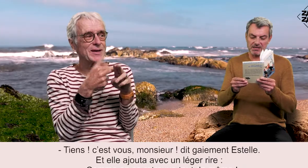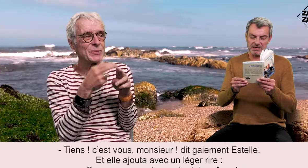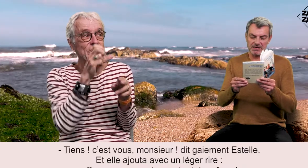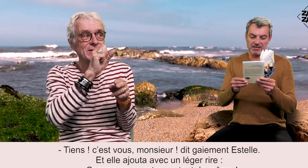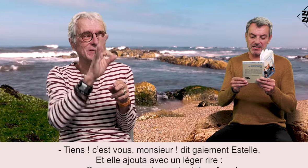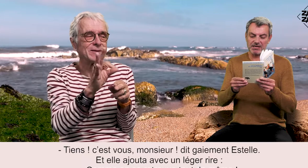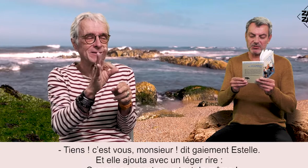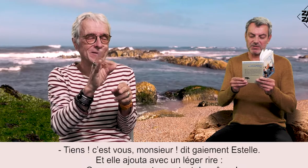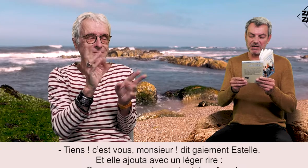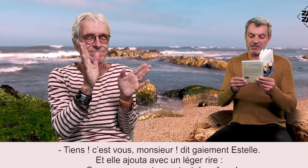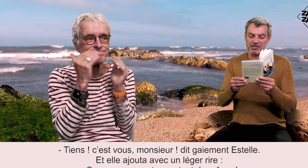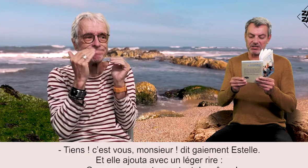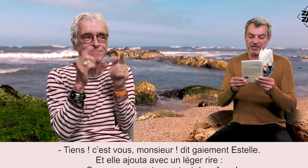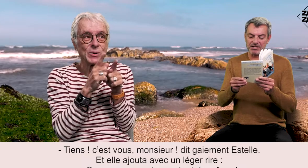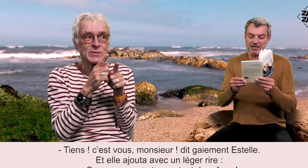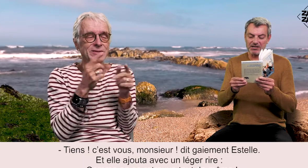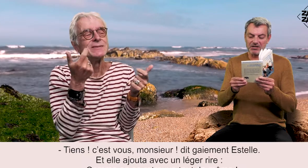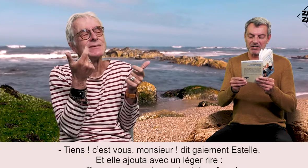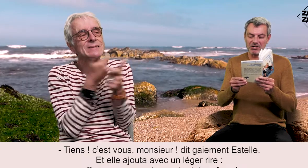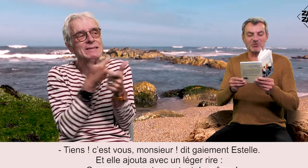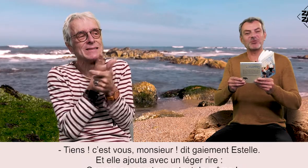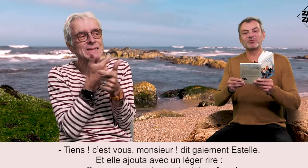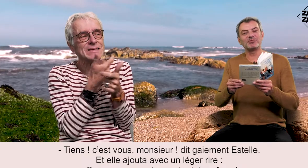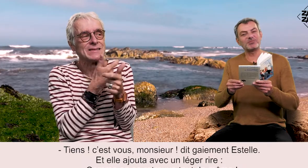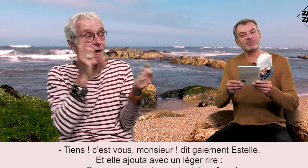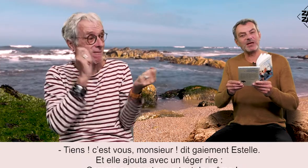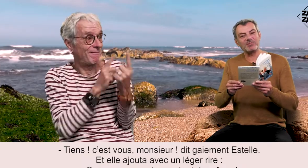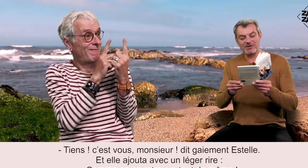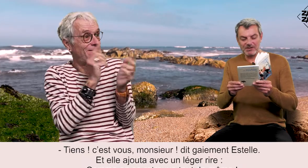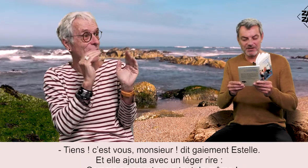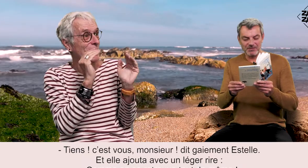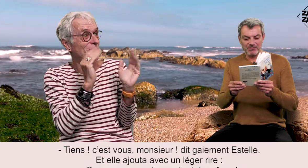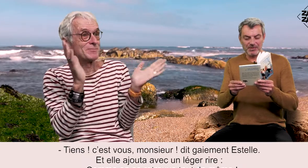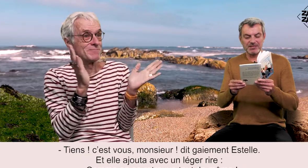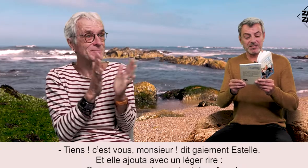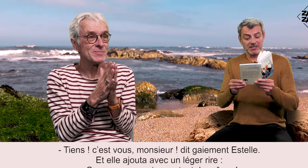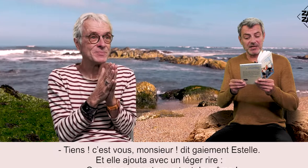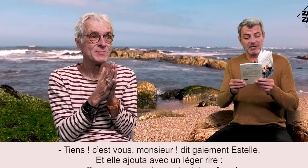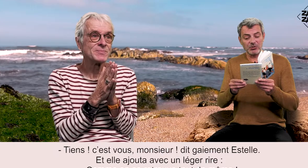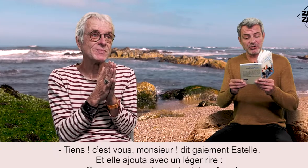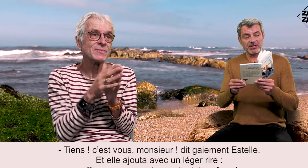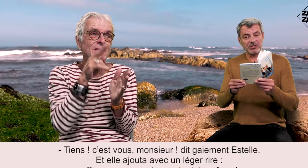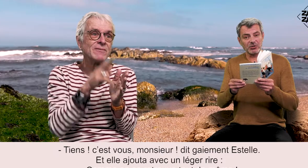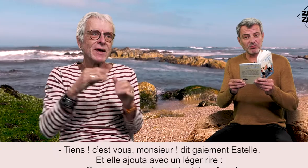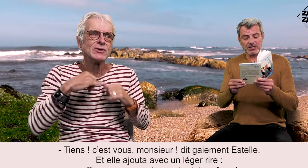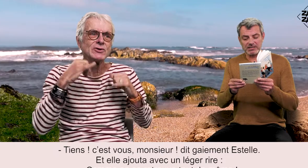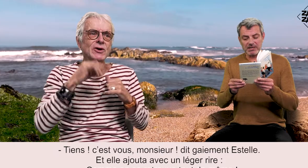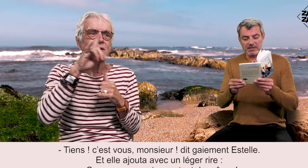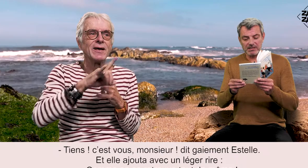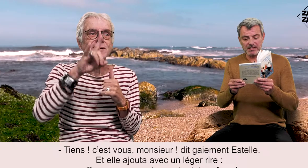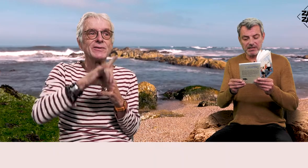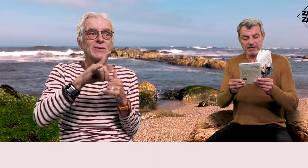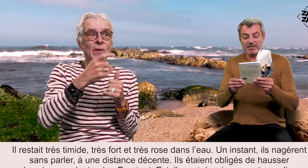Estelle. Et elle ajouta avec un léger rire, « Comme on se retrouve tout de même. » C'était le jeune Hector de